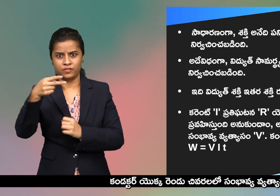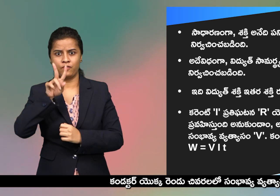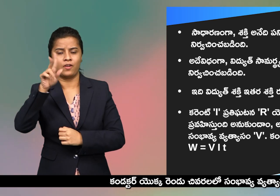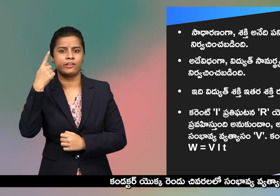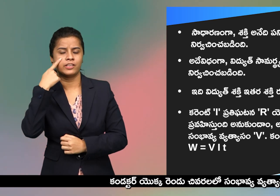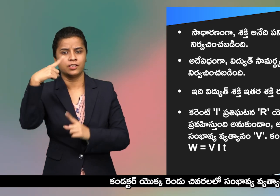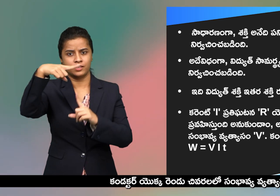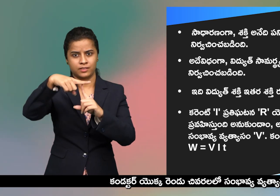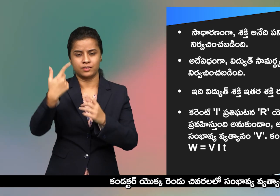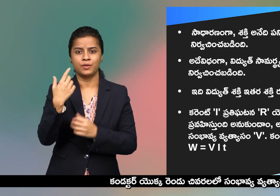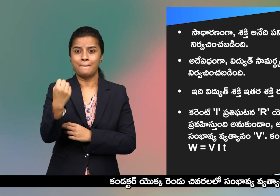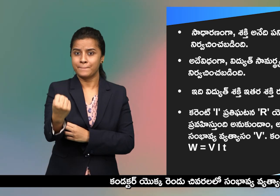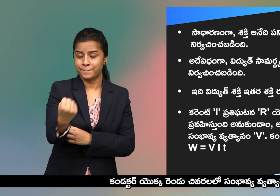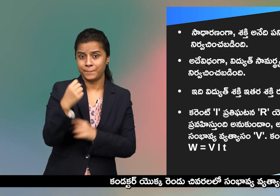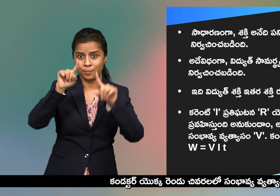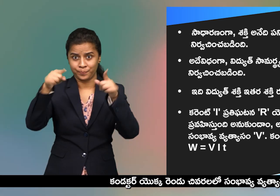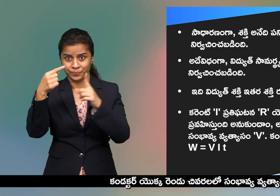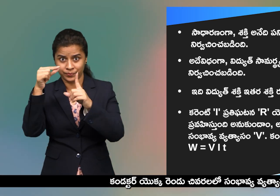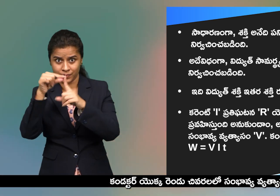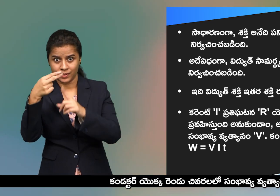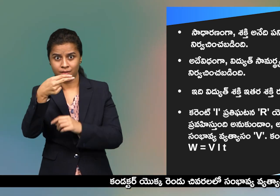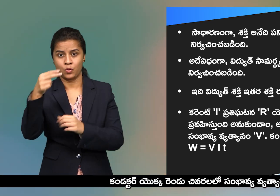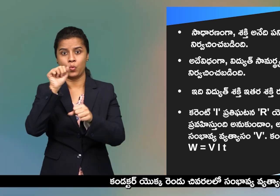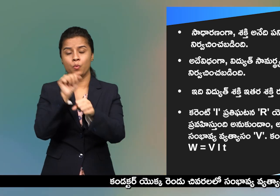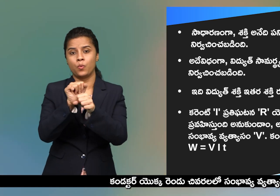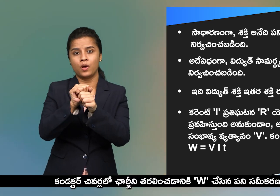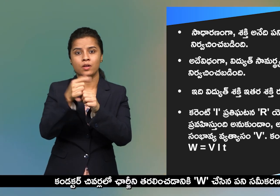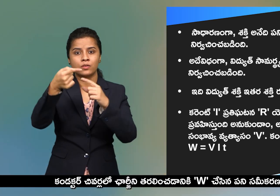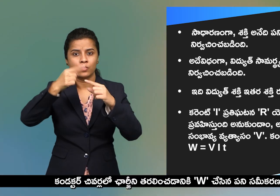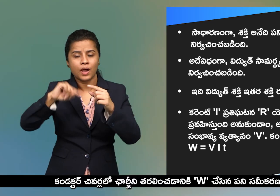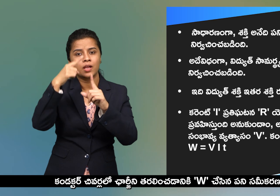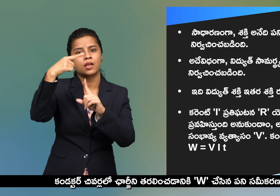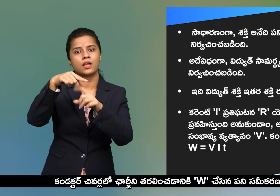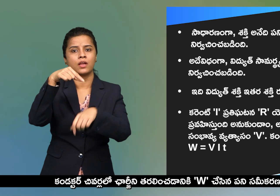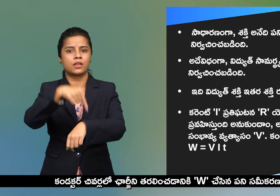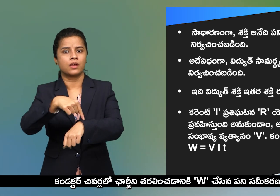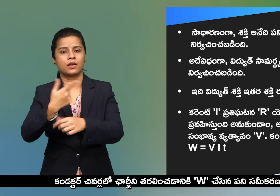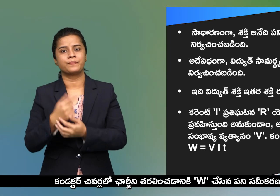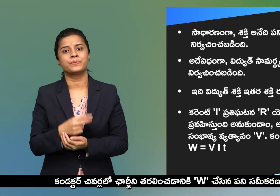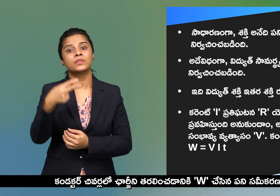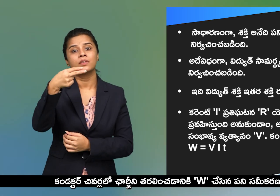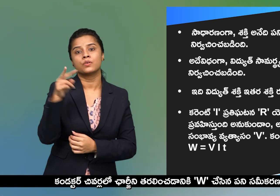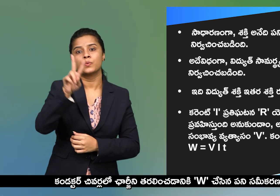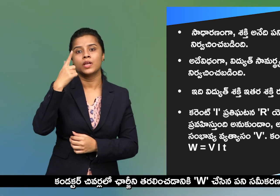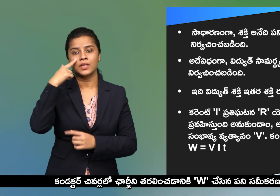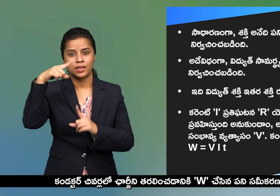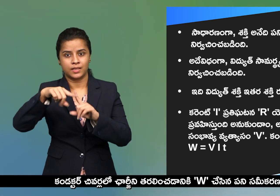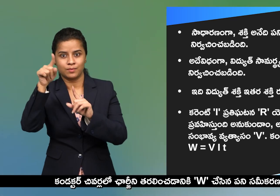యొక్క రెండు చివరలలో సంభావ్య వ్యత్యాసం V. కండక్టర్ చివర్లలో ఛార్జీని తరలించడానికి W